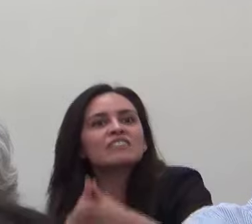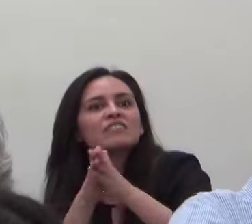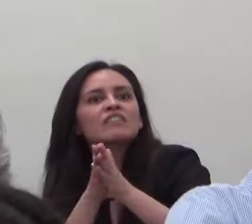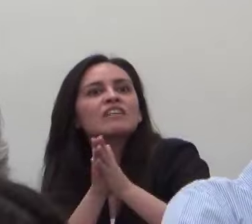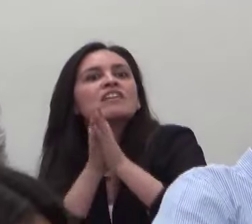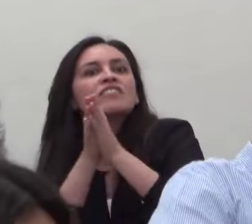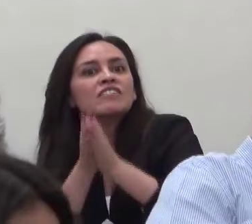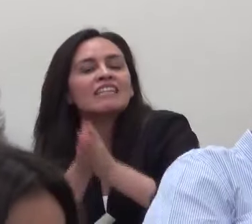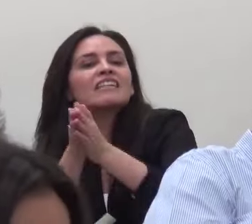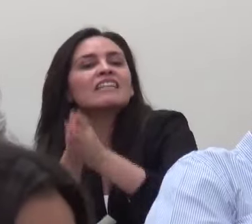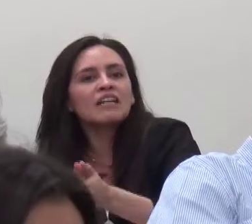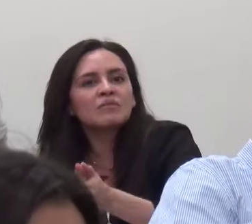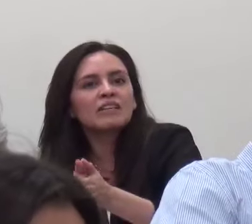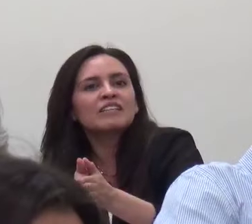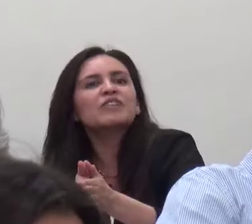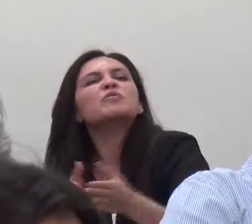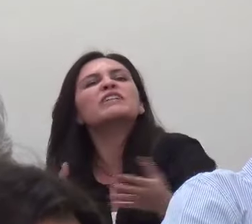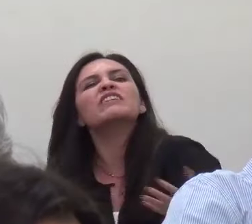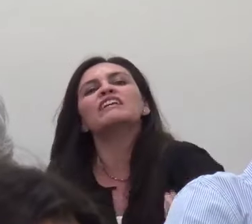o